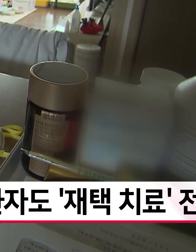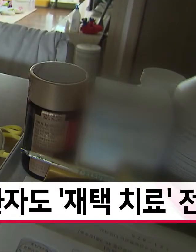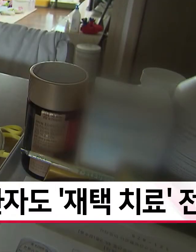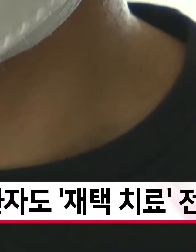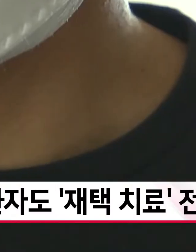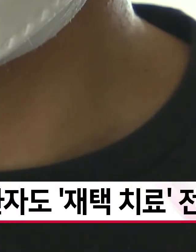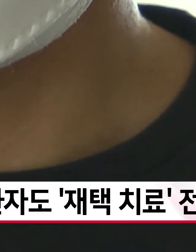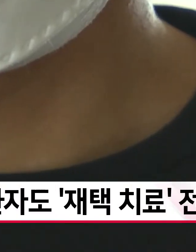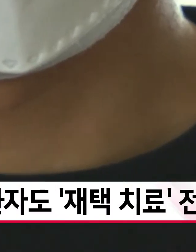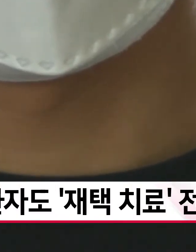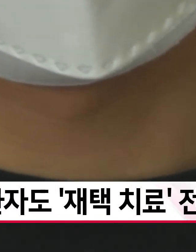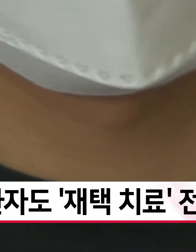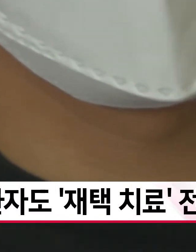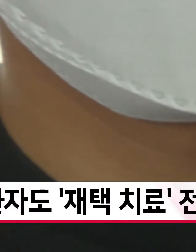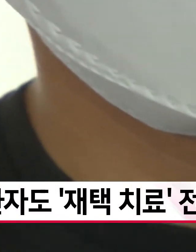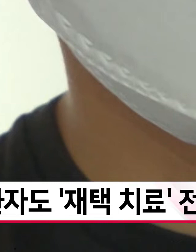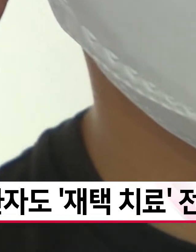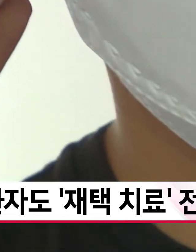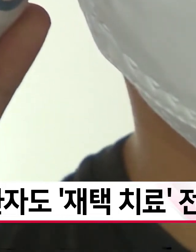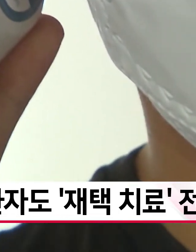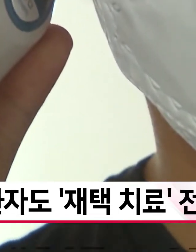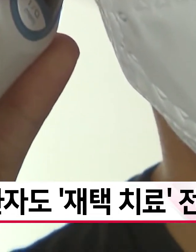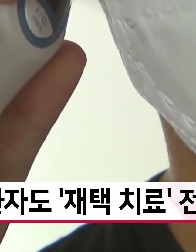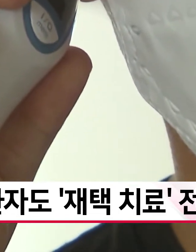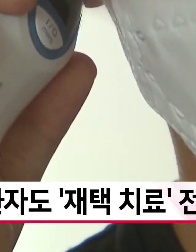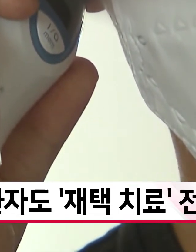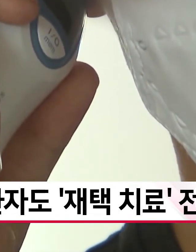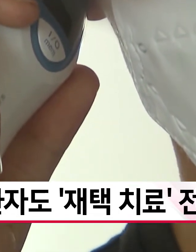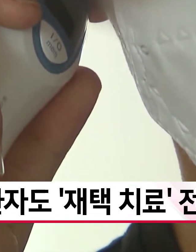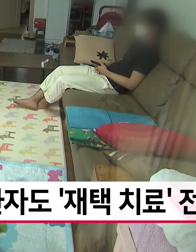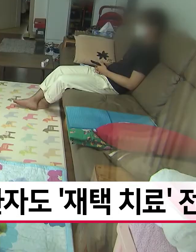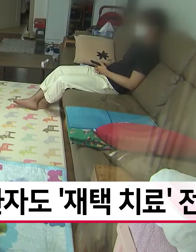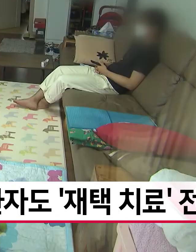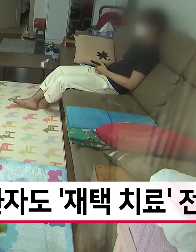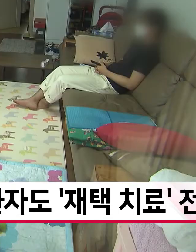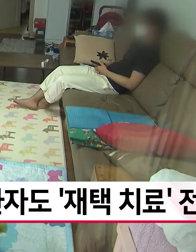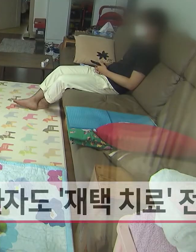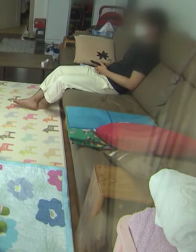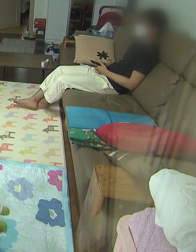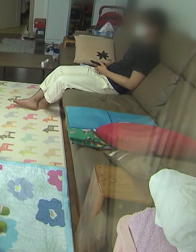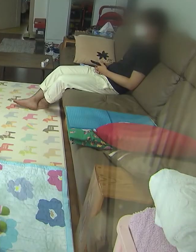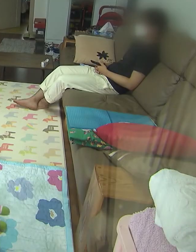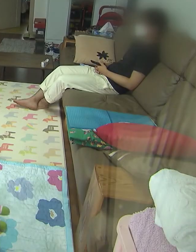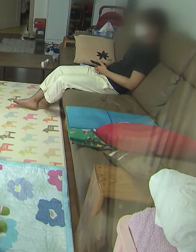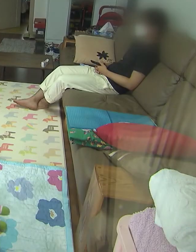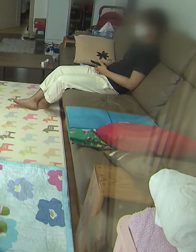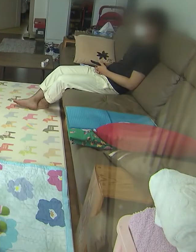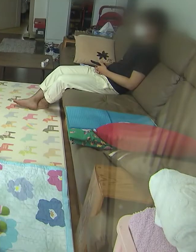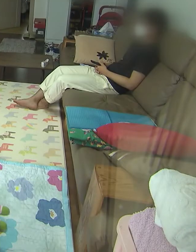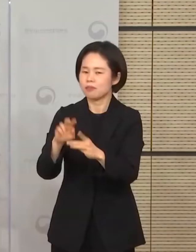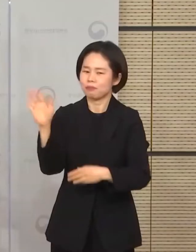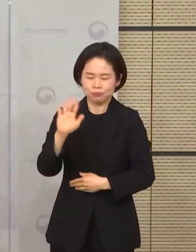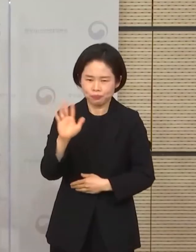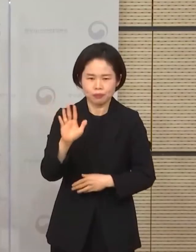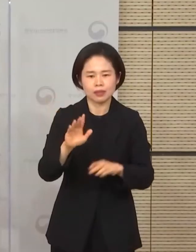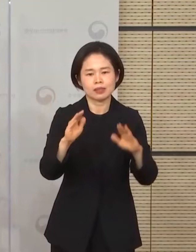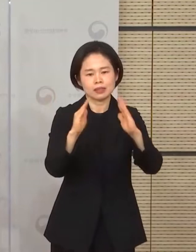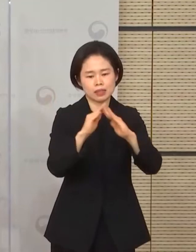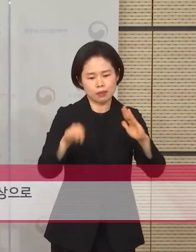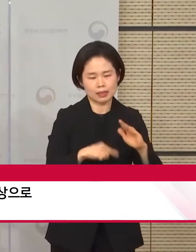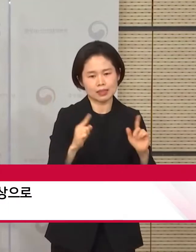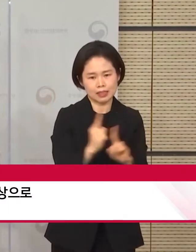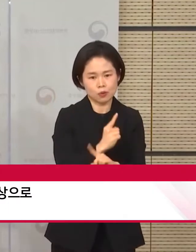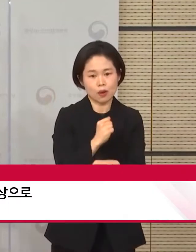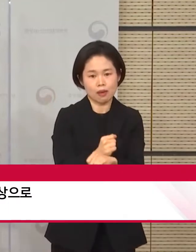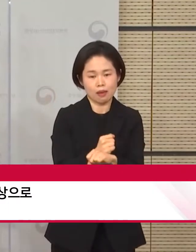오미크론 변이 환자도 재택치료를 받습니다. 델타 변이보다 낮은 위중증률을 고려한 겁니다. 오늘부터